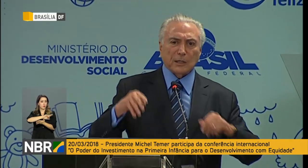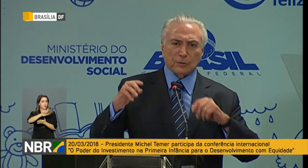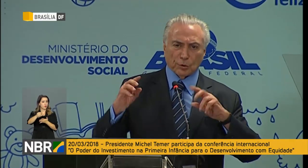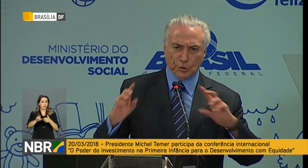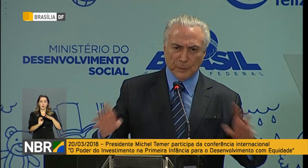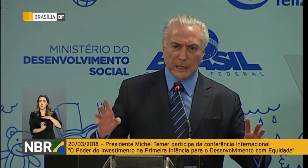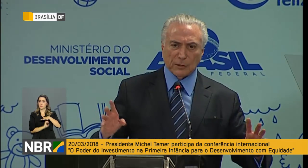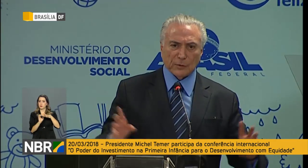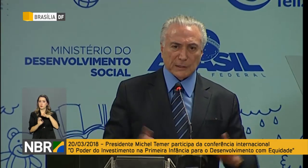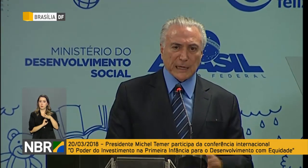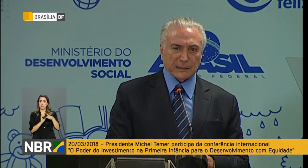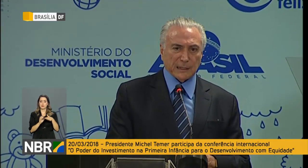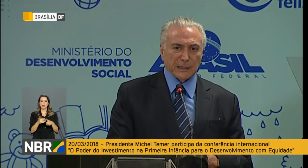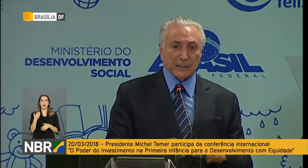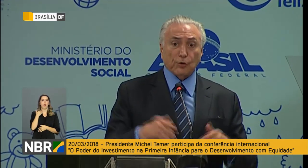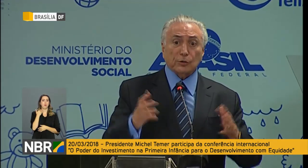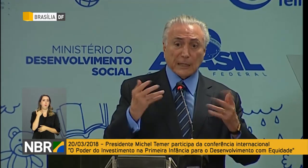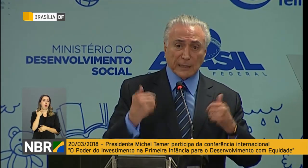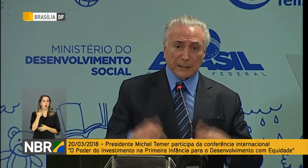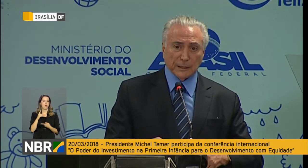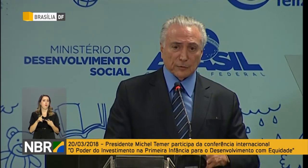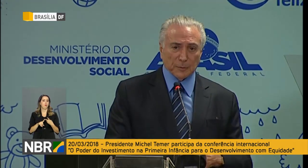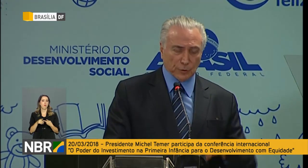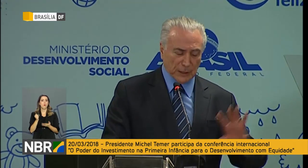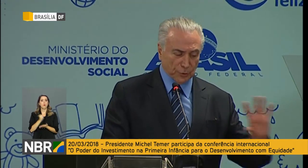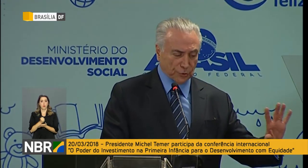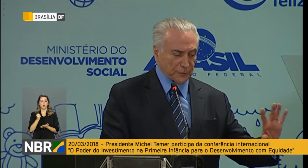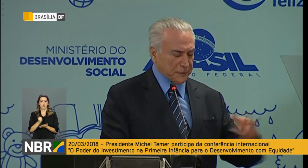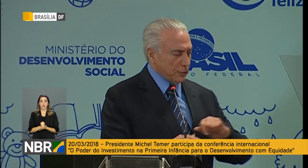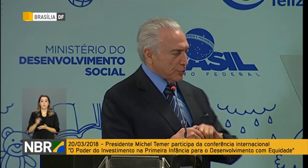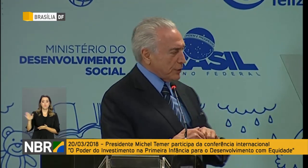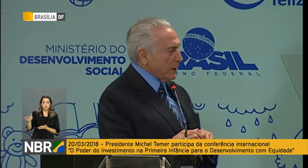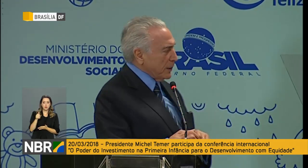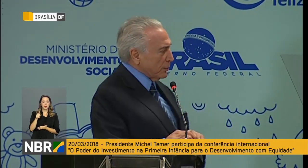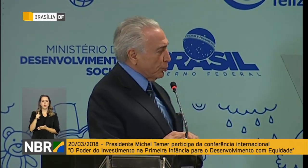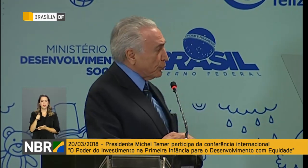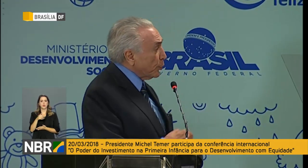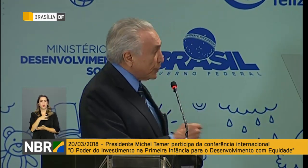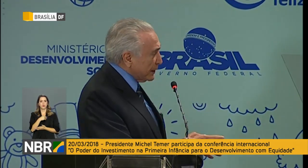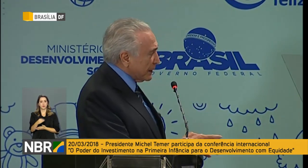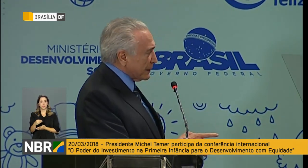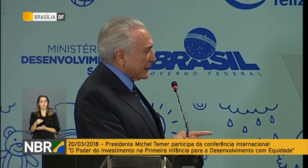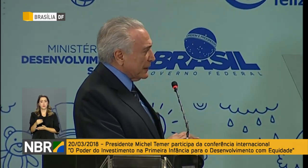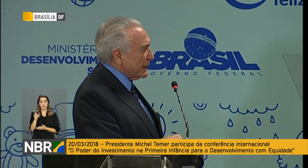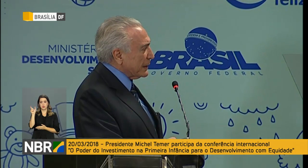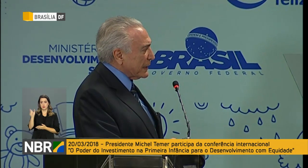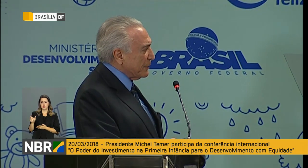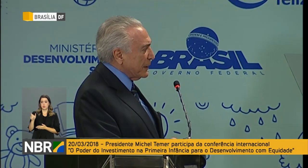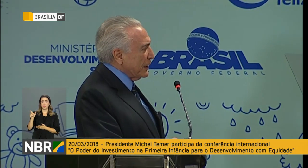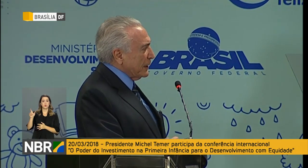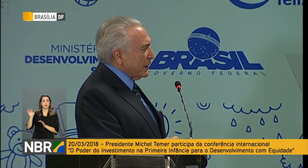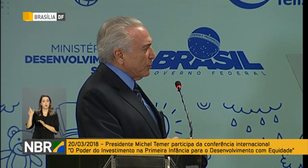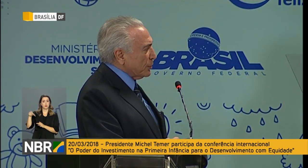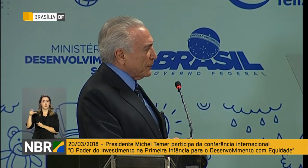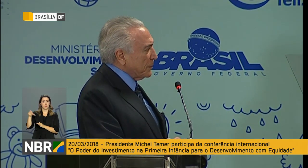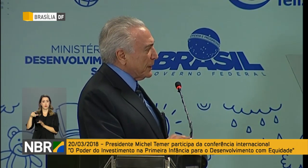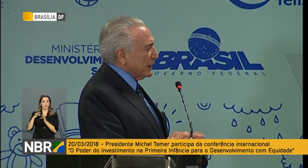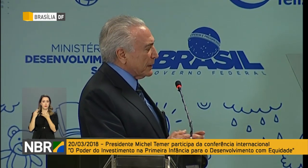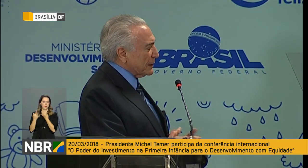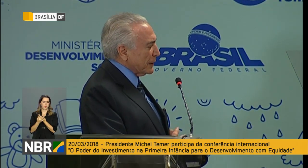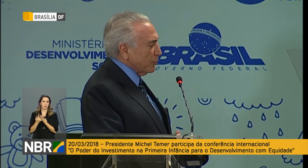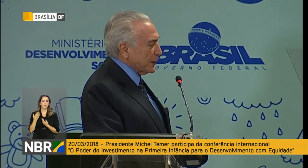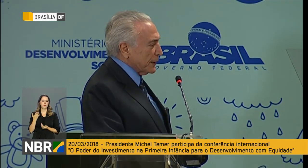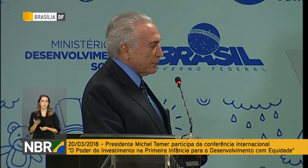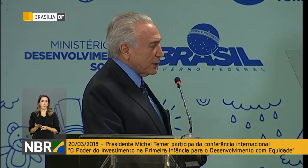empresários, donos de banco, etc., que contratariam, não é, Beltrame, os filhos dos bolsistas, daqueles que recebem Bolsa